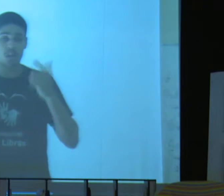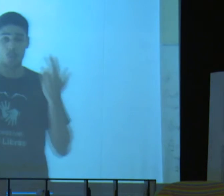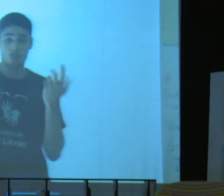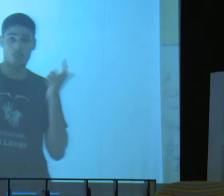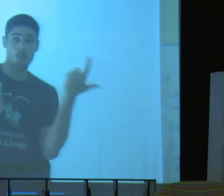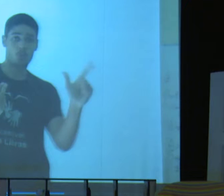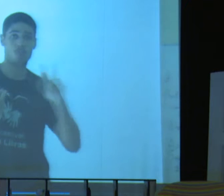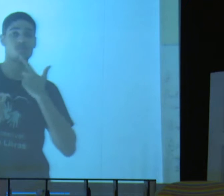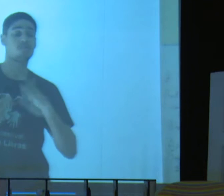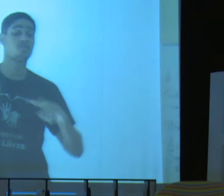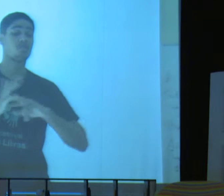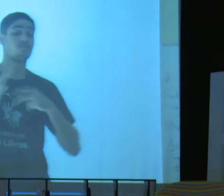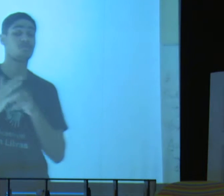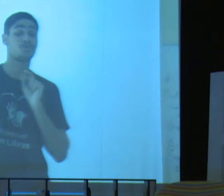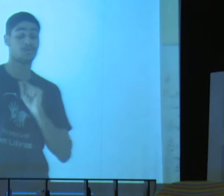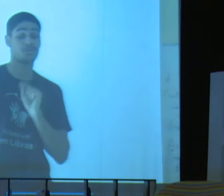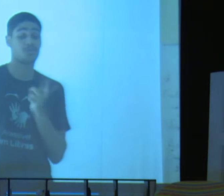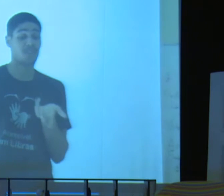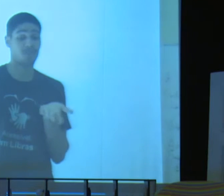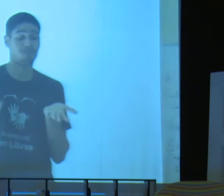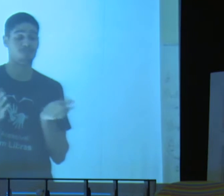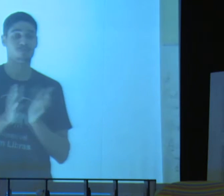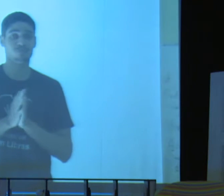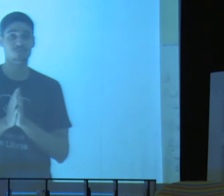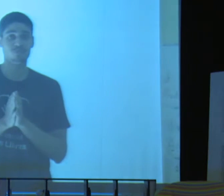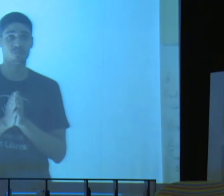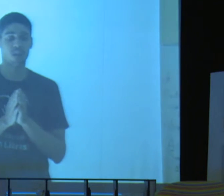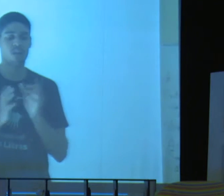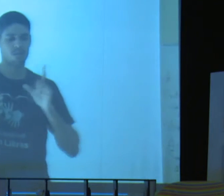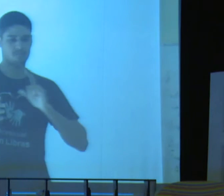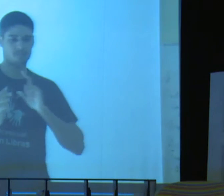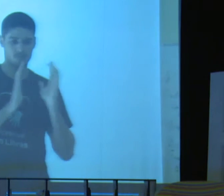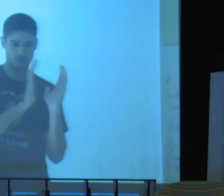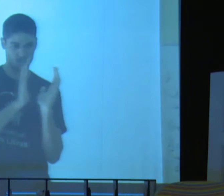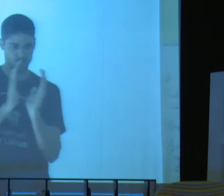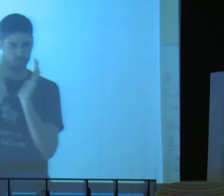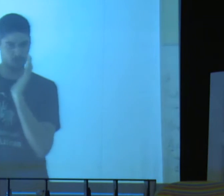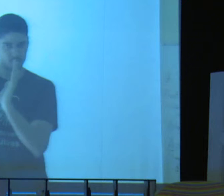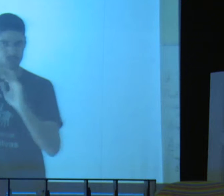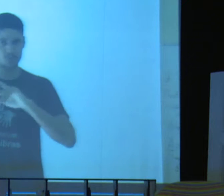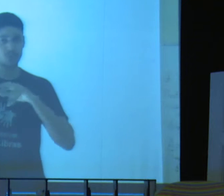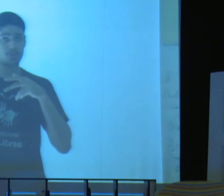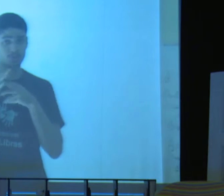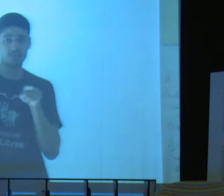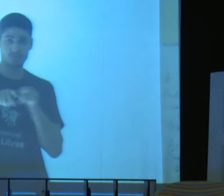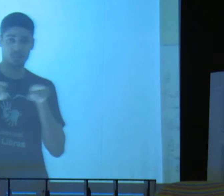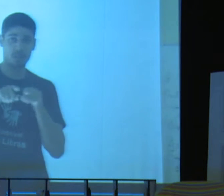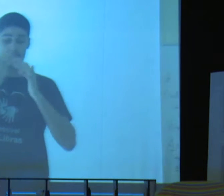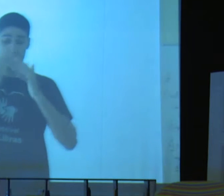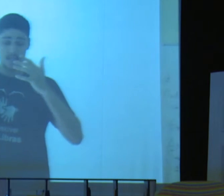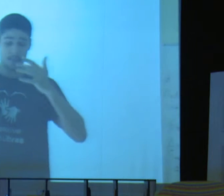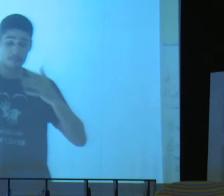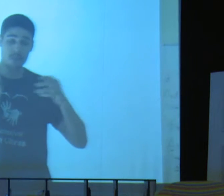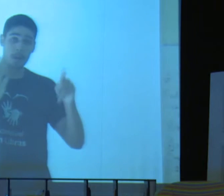diferente em alguns locais. Igual também quando você usa algum outro significado para algum outro, porque você tem alguns momentos que